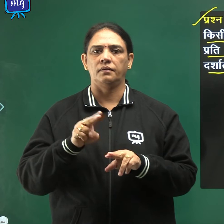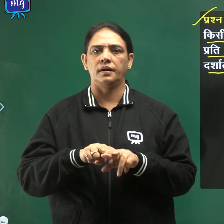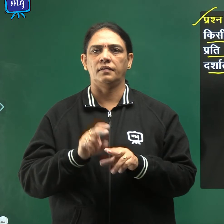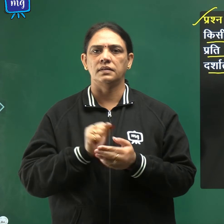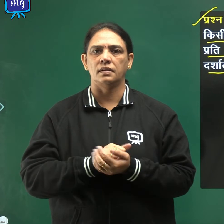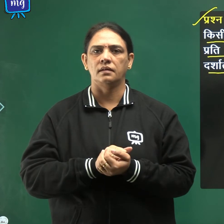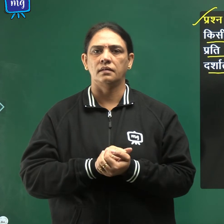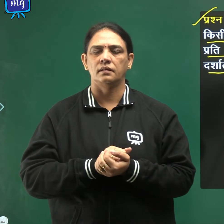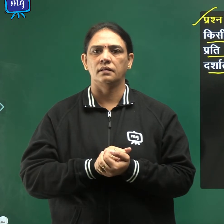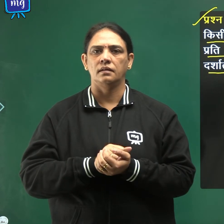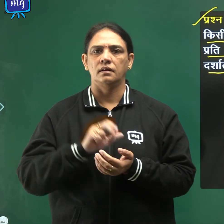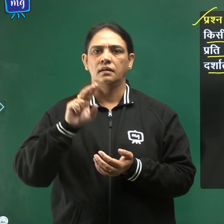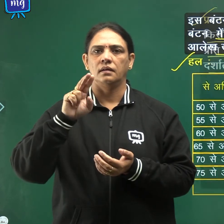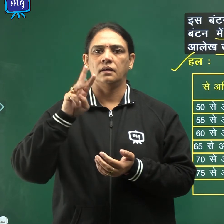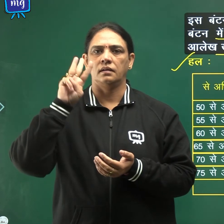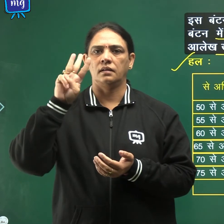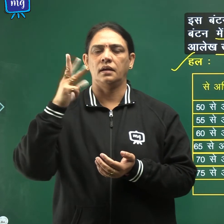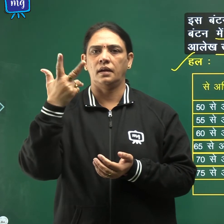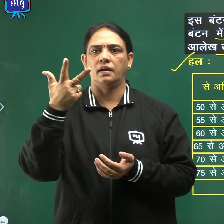बारंबारता 38,